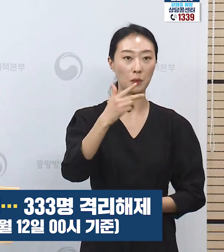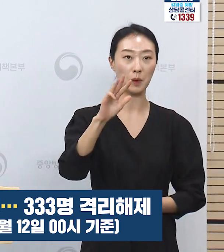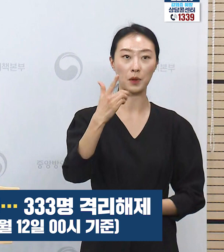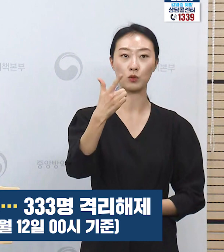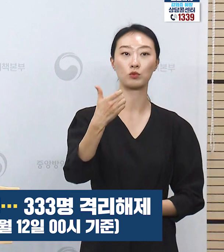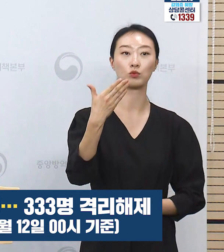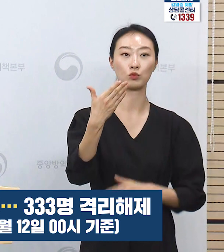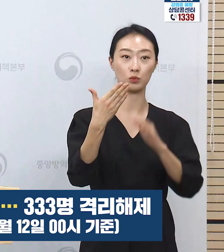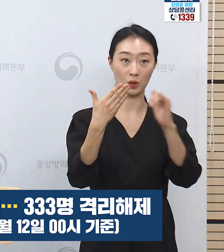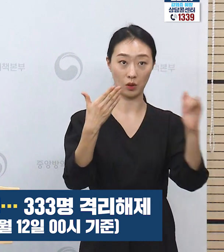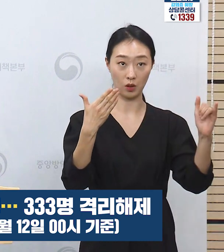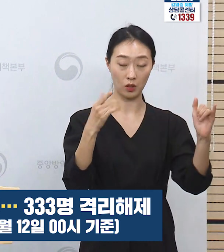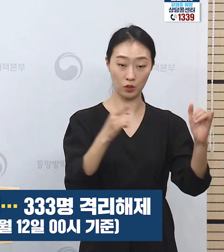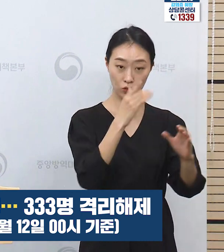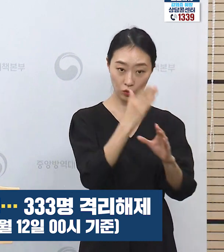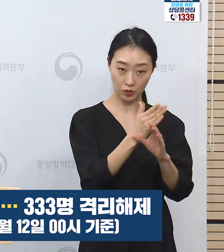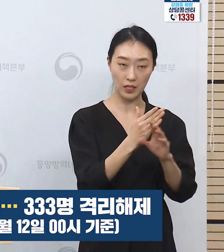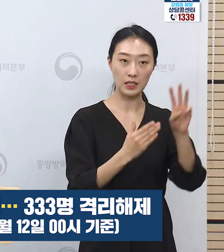7,869명이고 이 중에